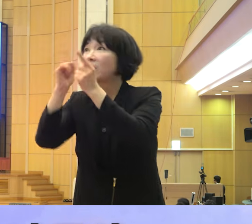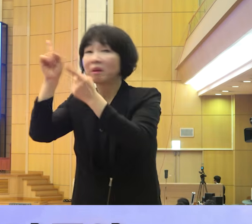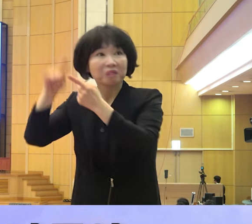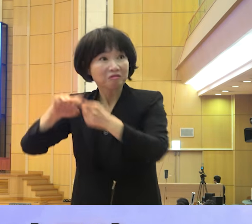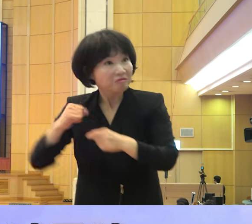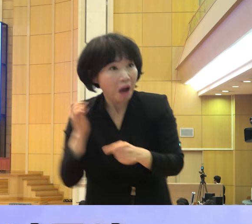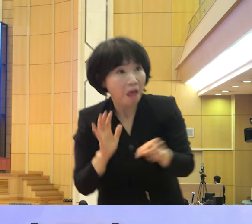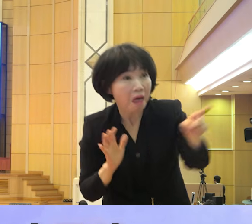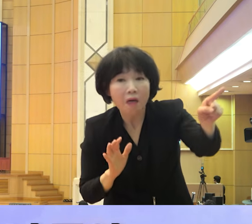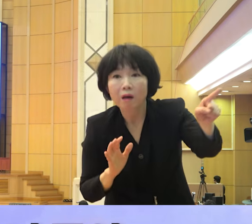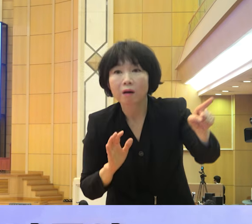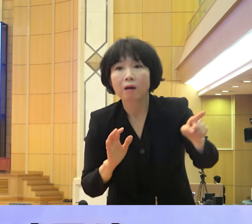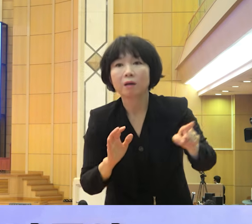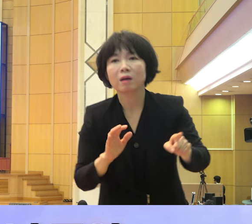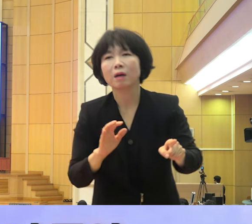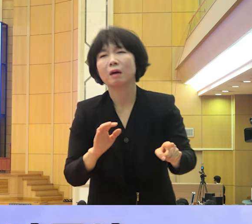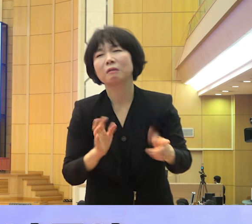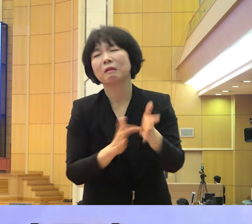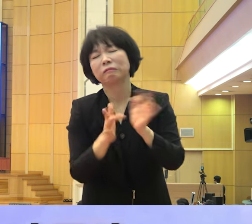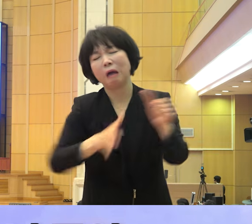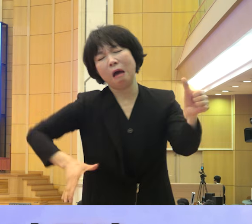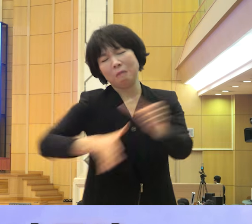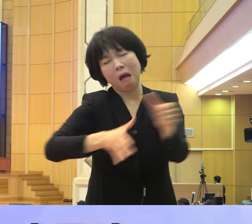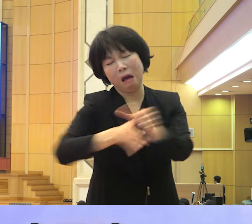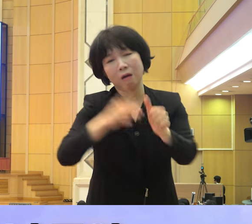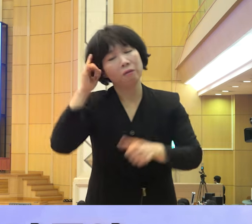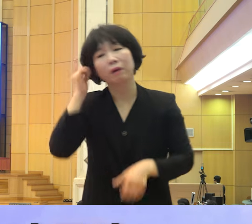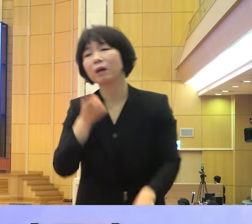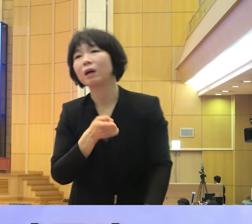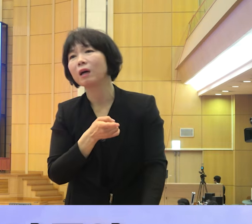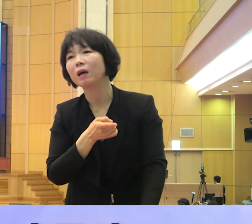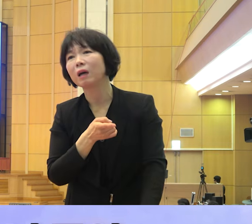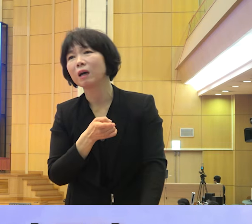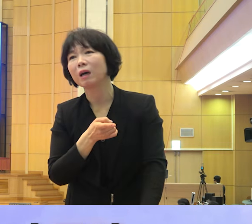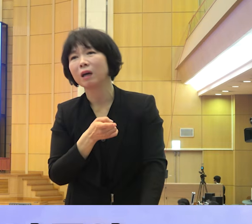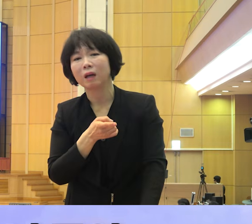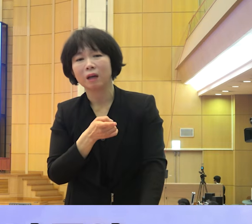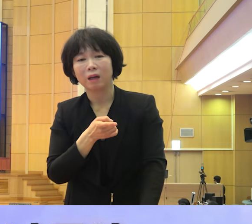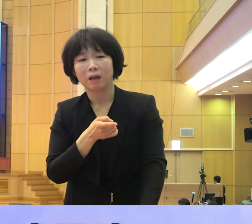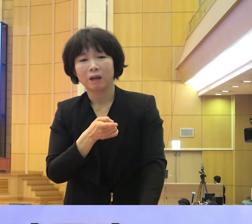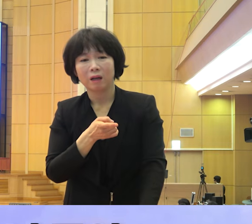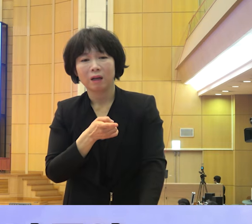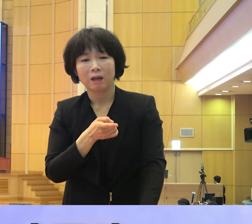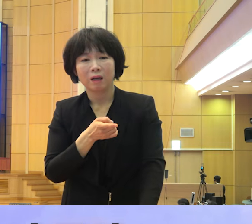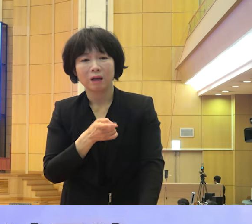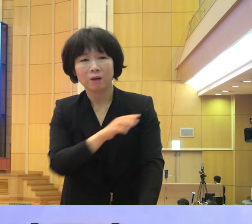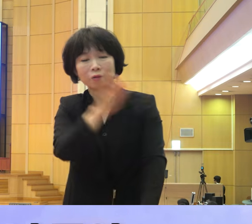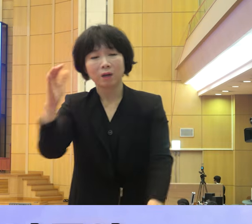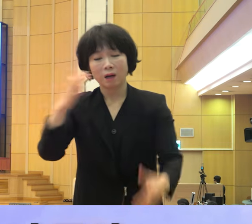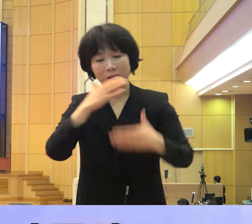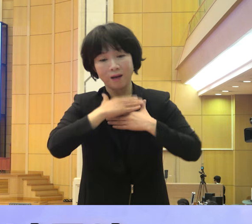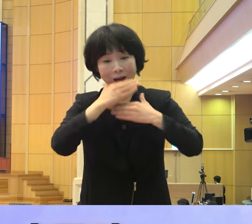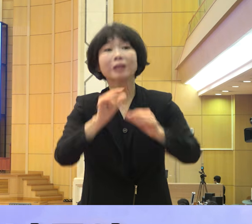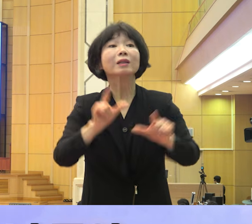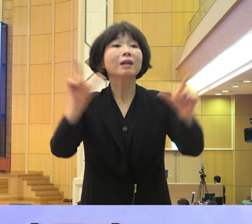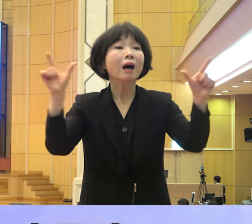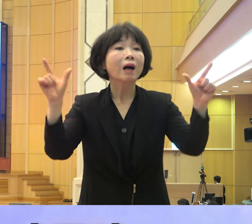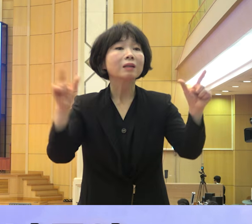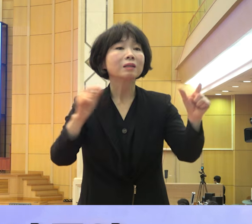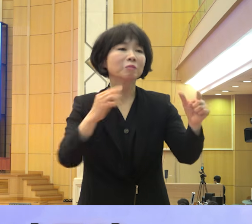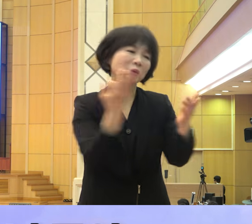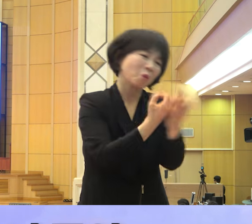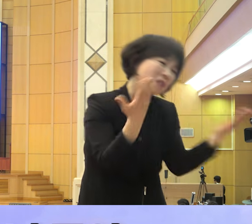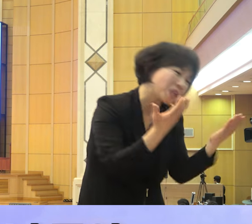위해서 무엇을 일하는 걸 하지 말라는 거지, 뭐 하나님 앞에 와서 예배드리고